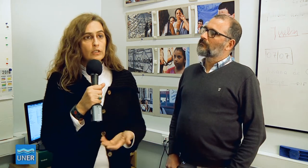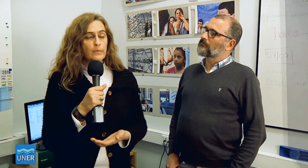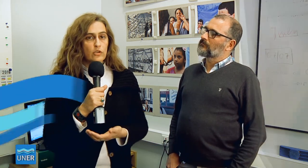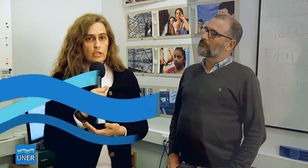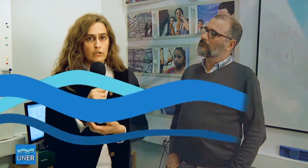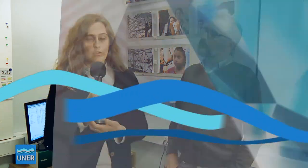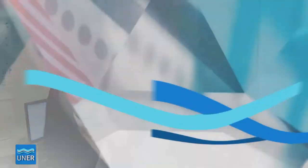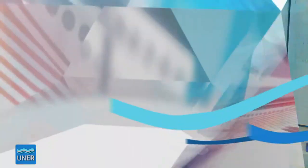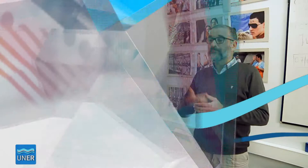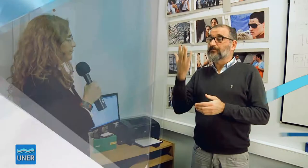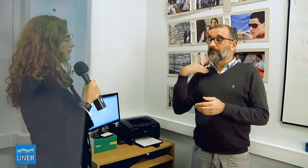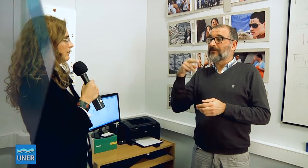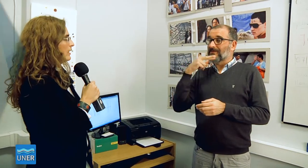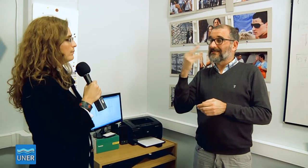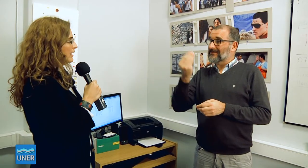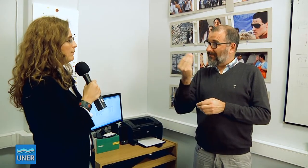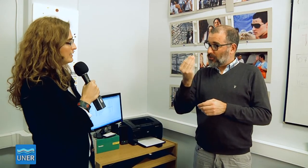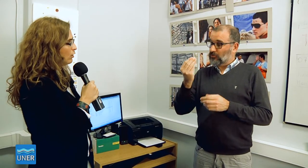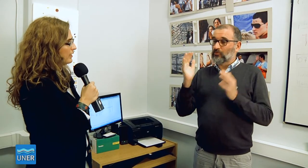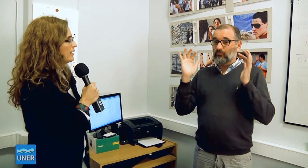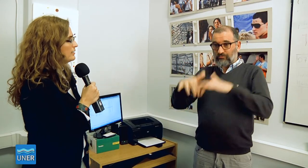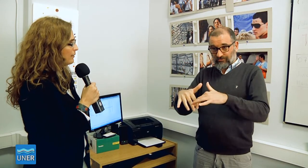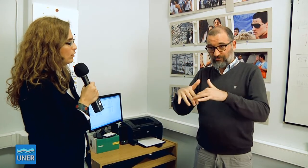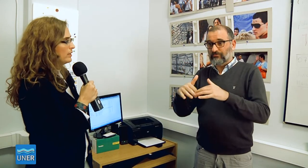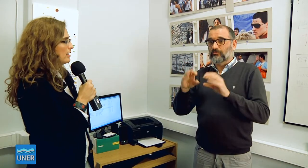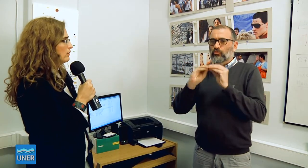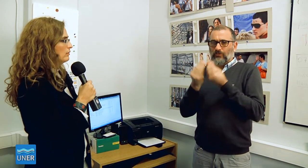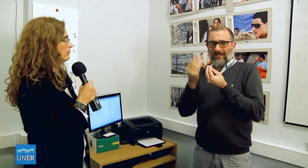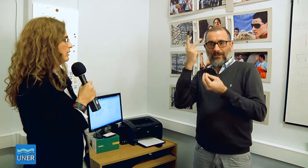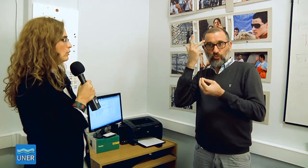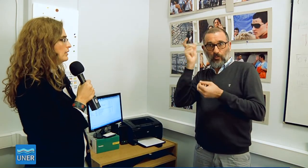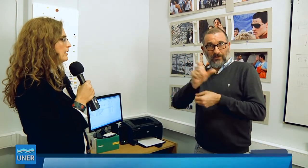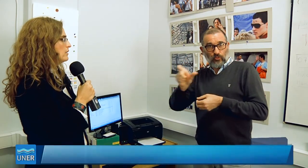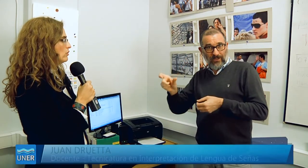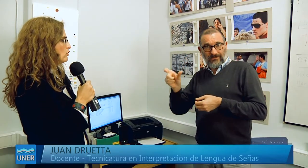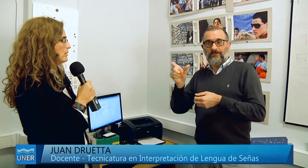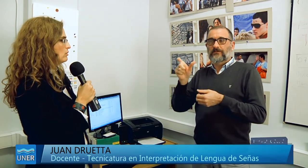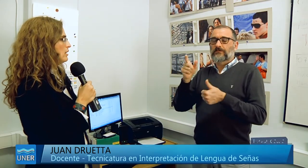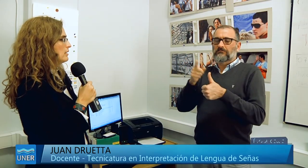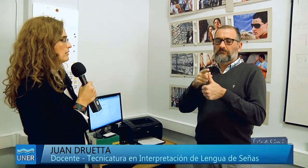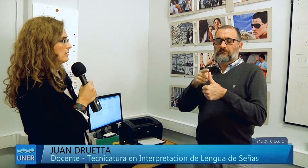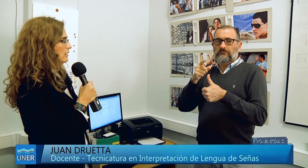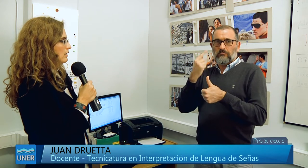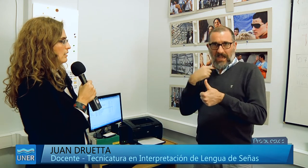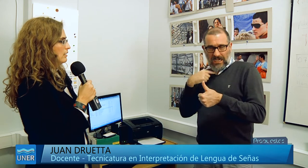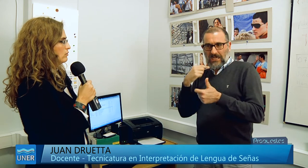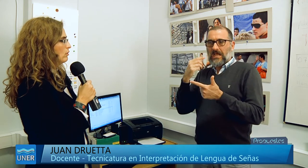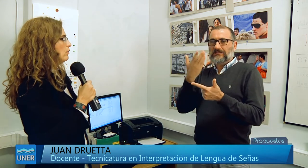de proyectos. El pasado viernes y sábado vinieron en total 18 personas sordos de